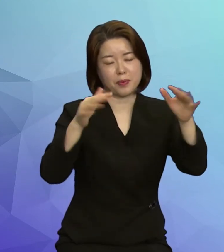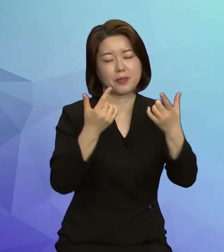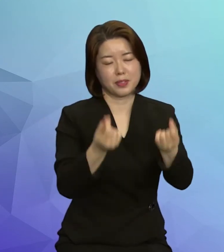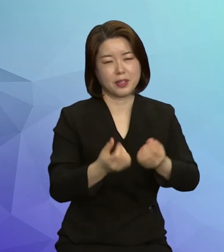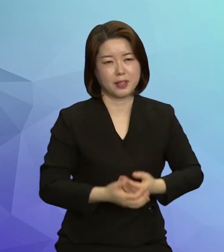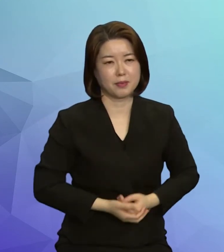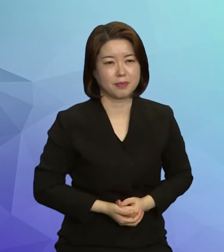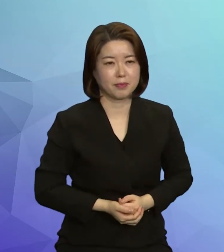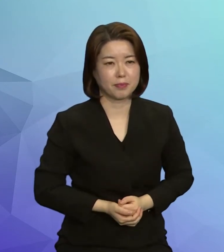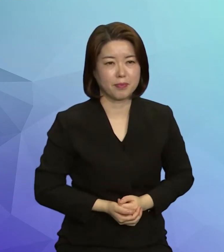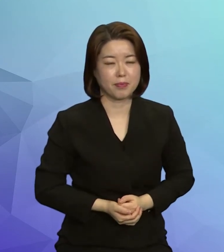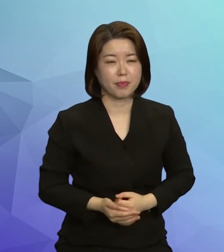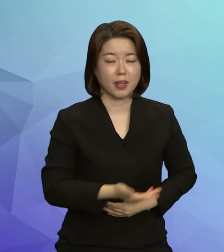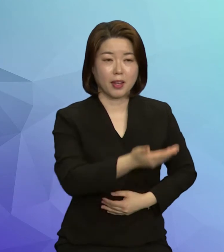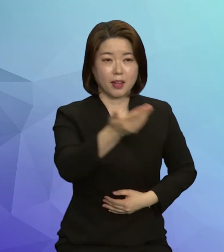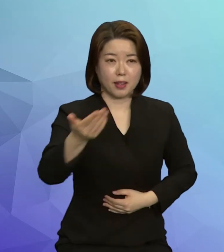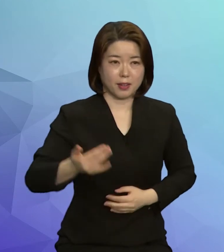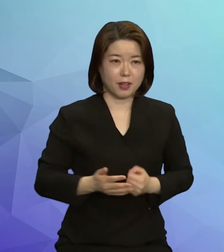사람이에요.